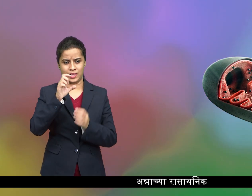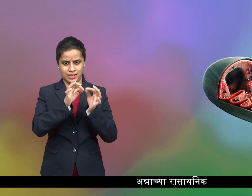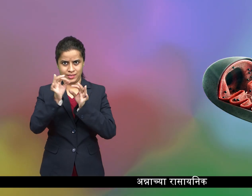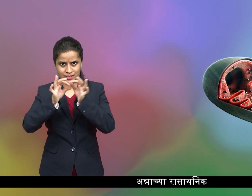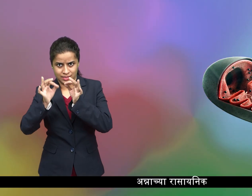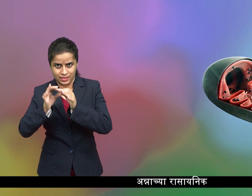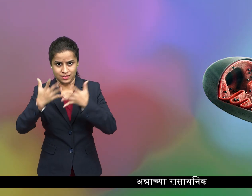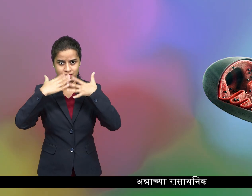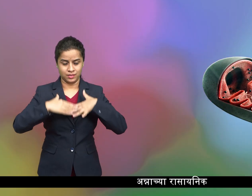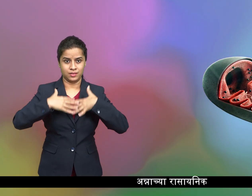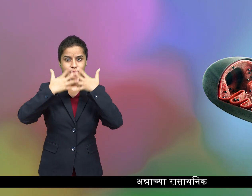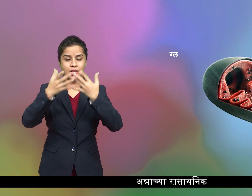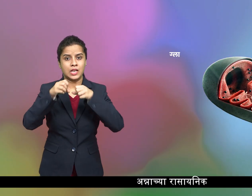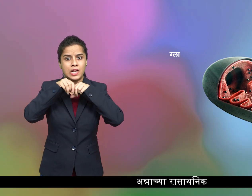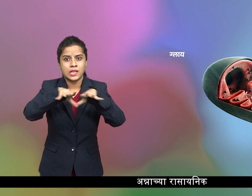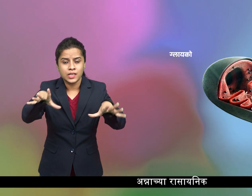अन्नाच्या रासायनिक